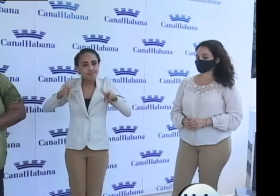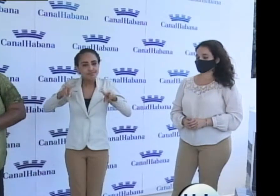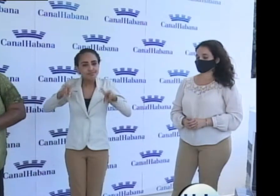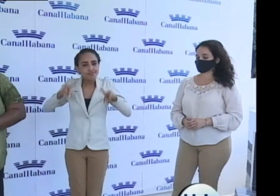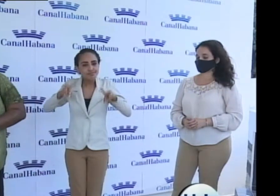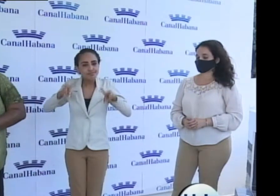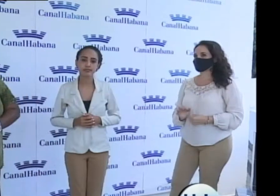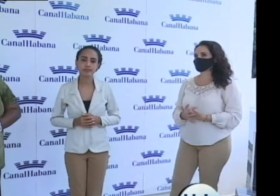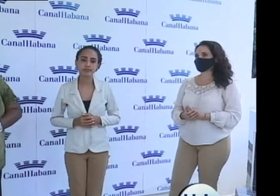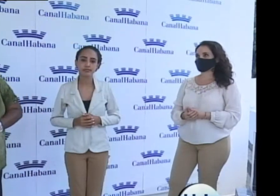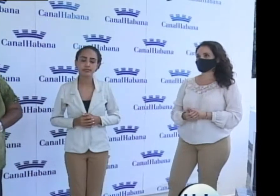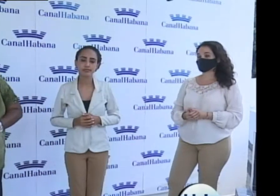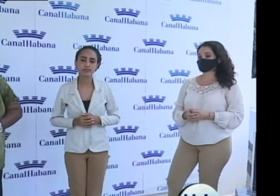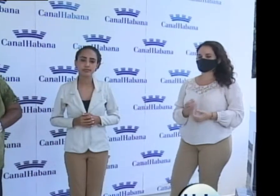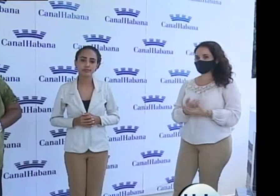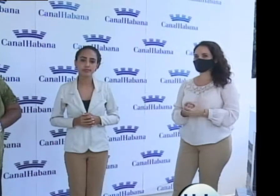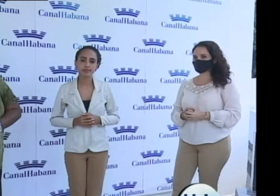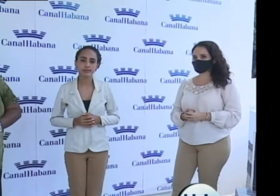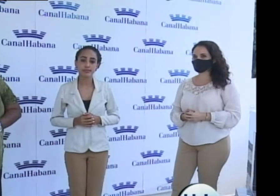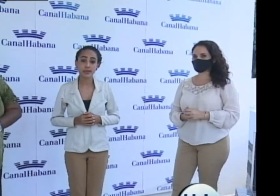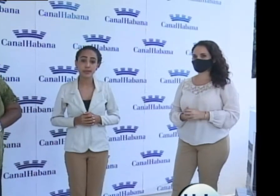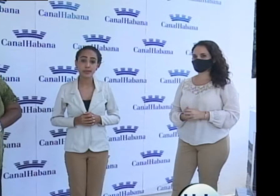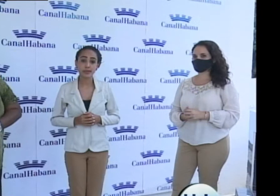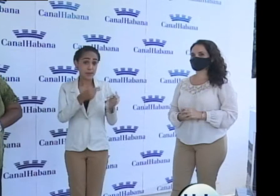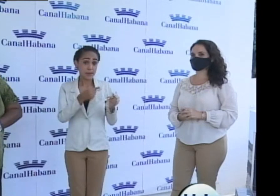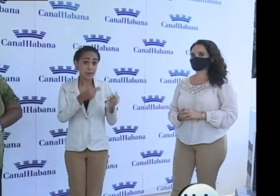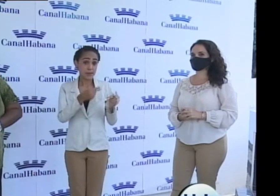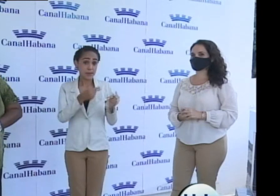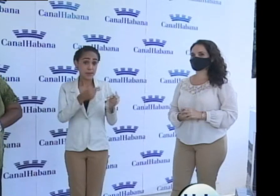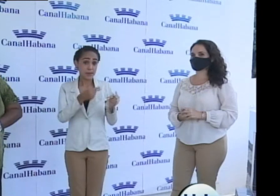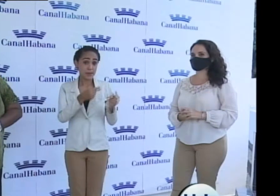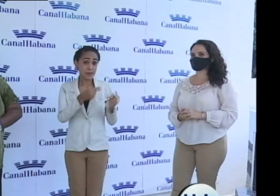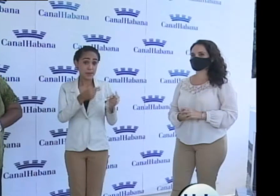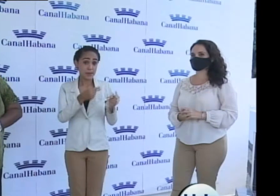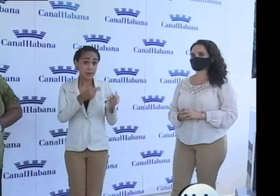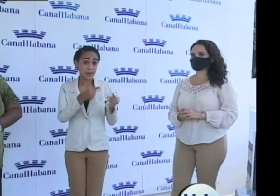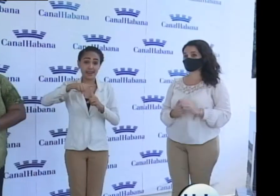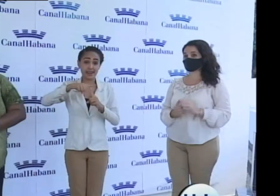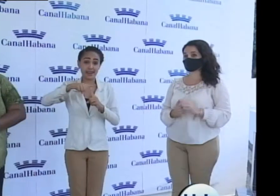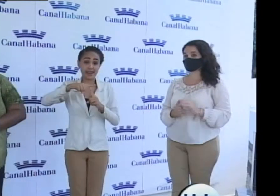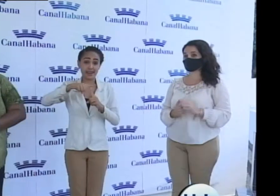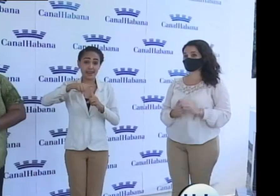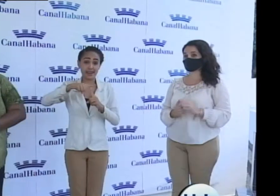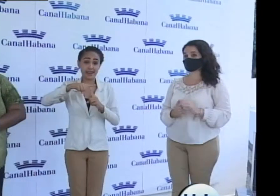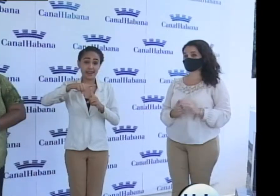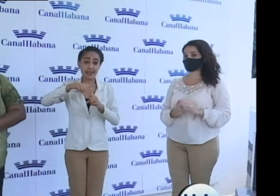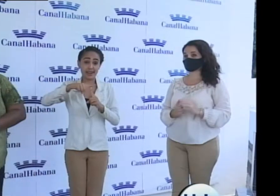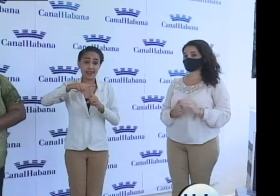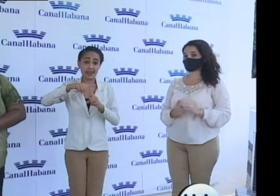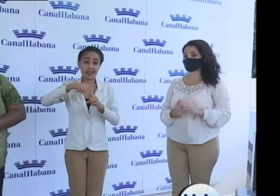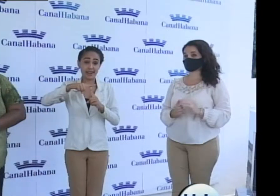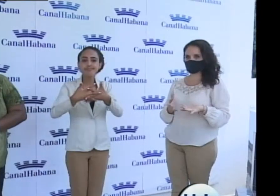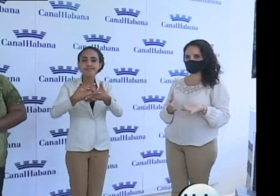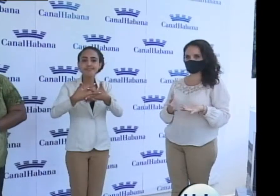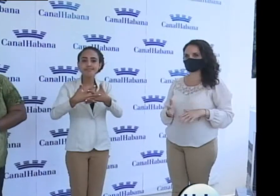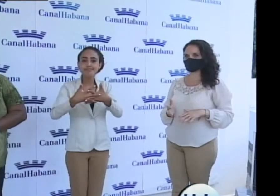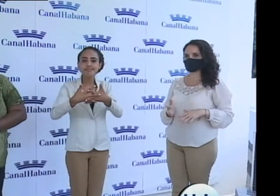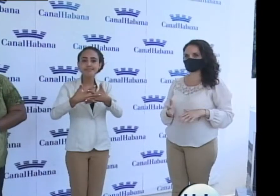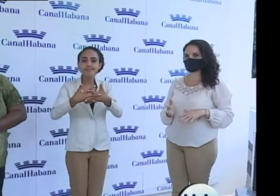solo agregar que el principal reto yo creo que ha sido justamente la interacción virtual, puesto